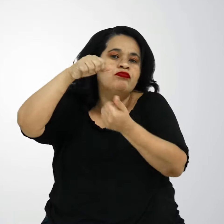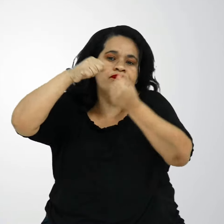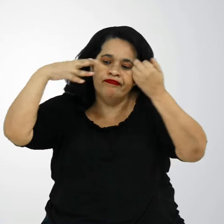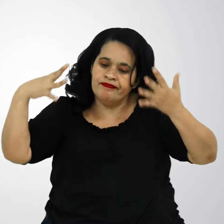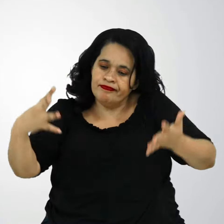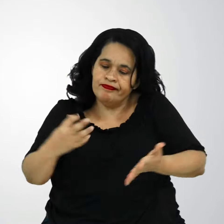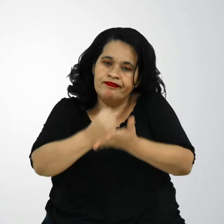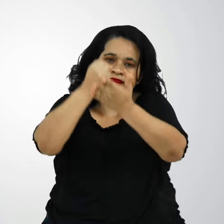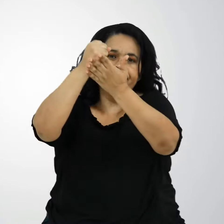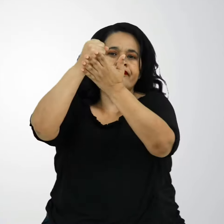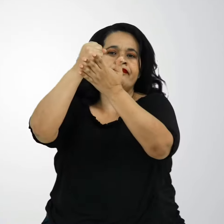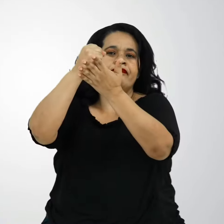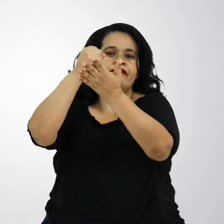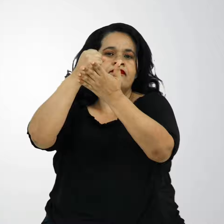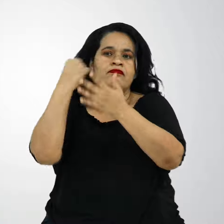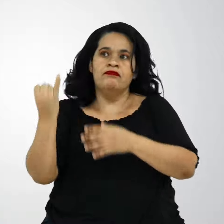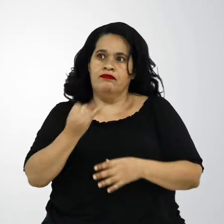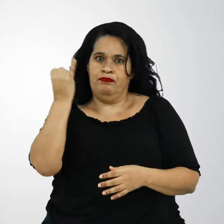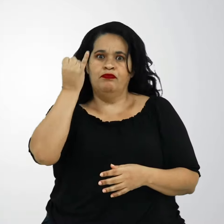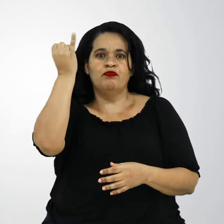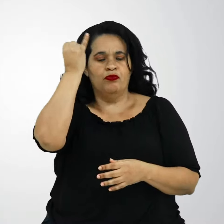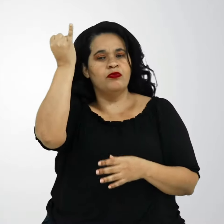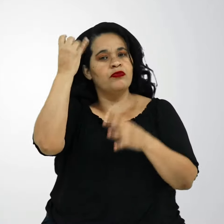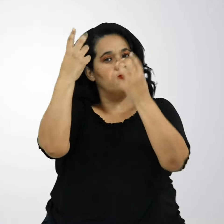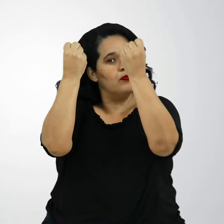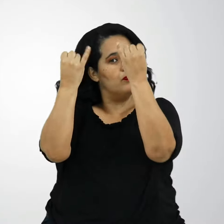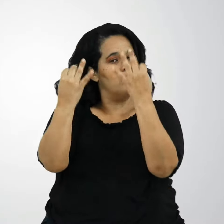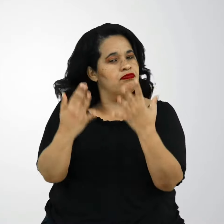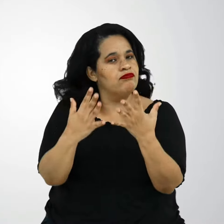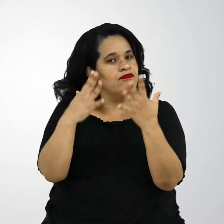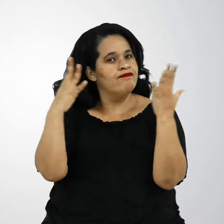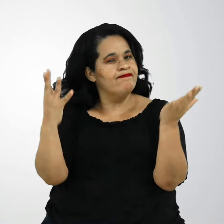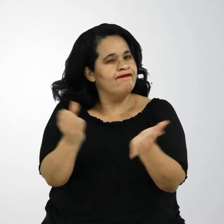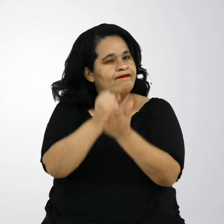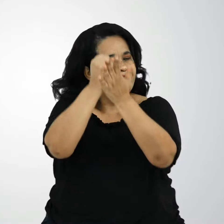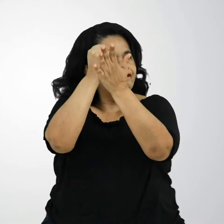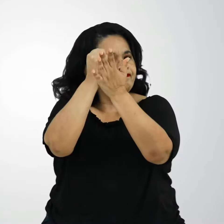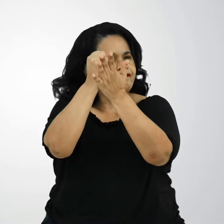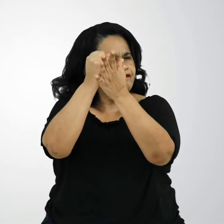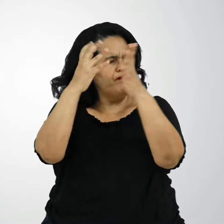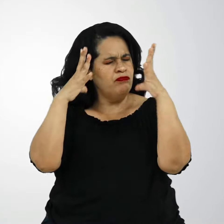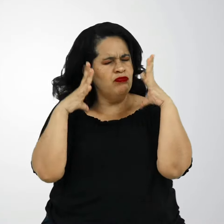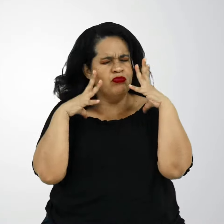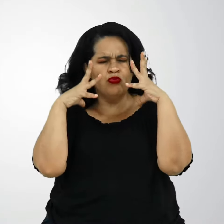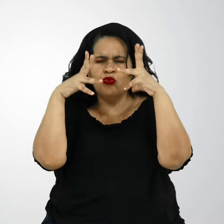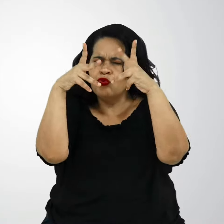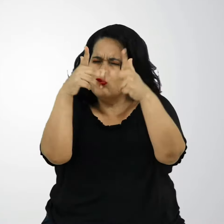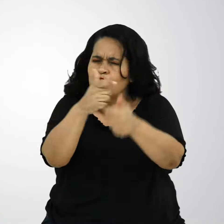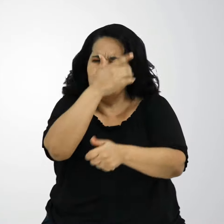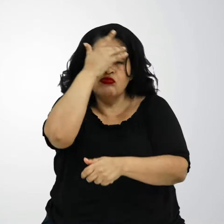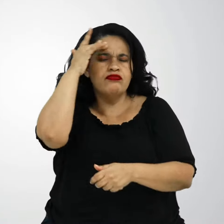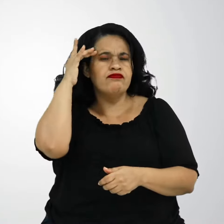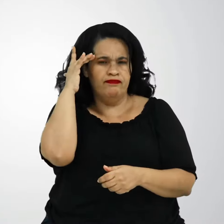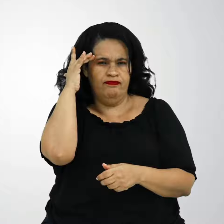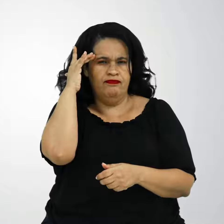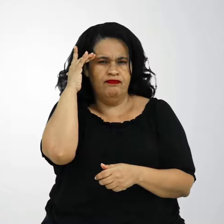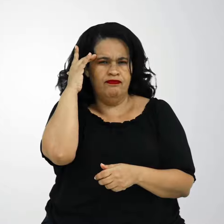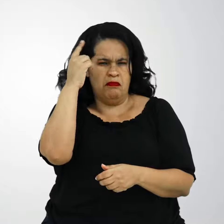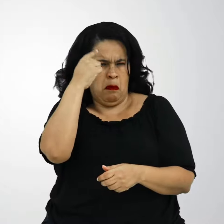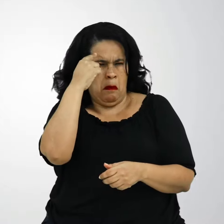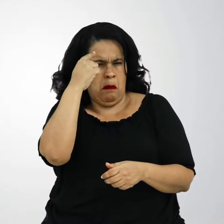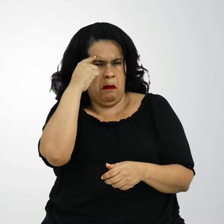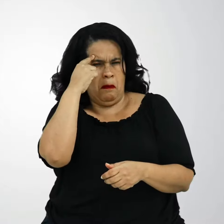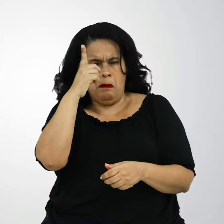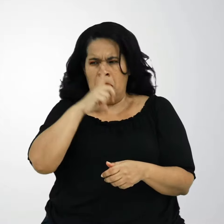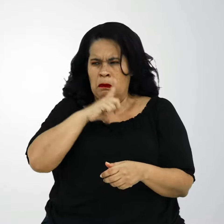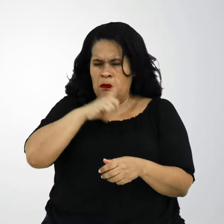importante frisar que aqui a salvação é estendida a todos, Não tem alguém que fica de fora, não tem um